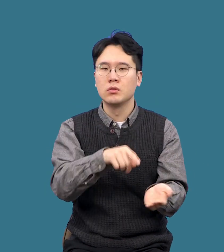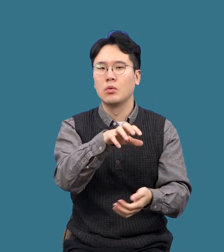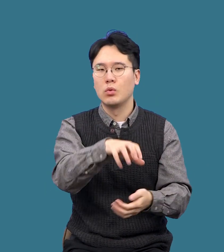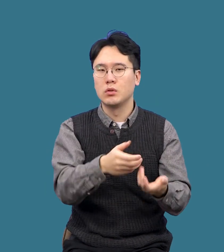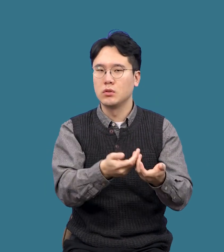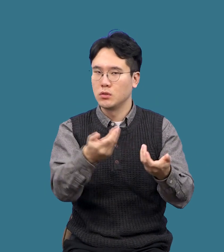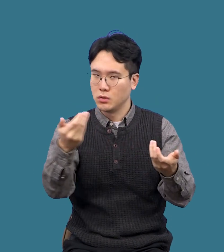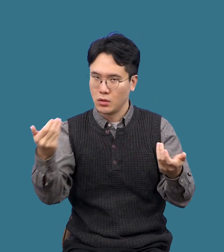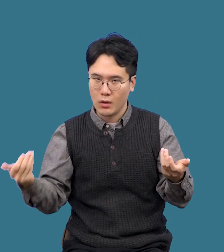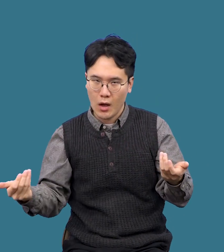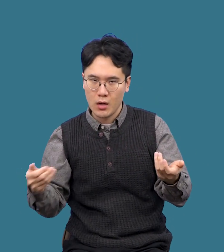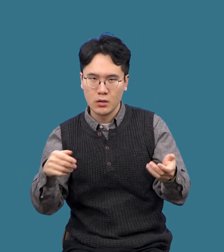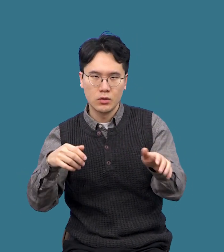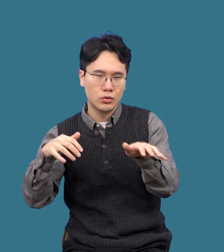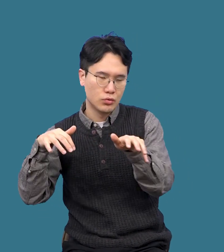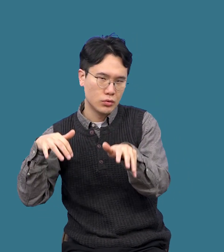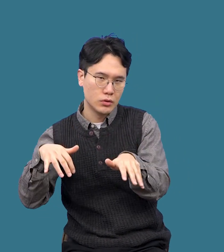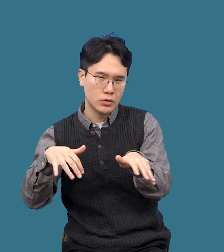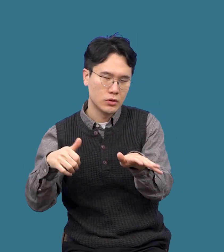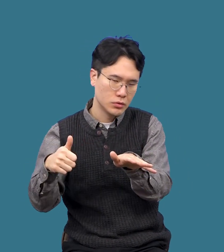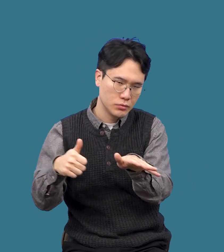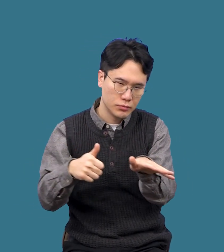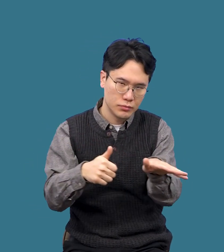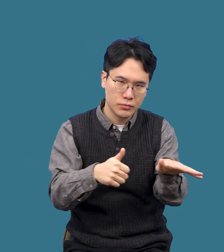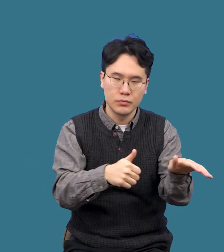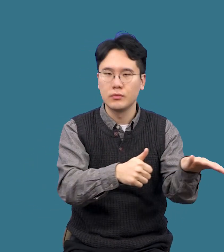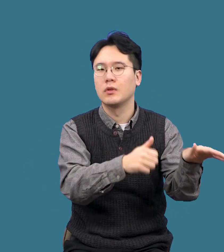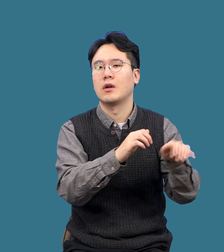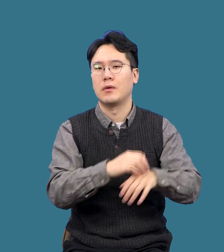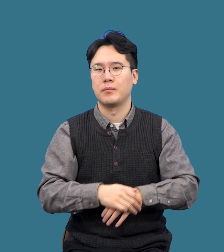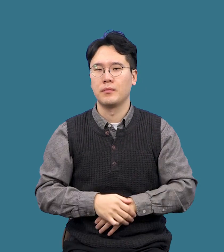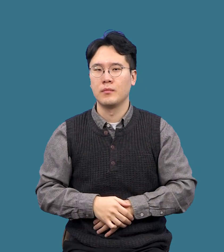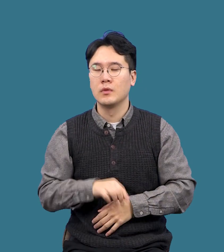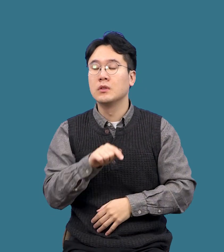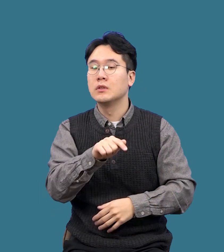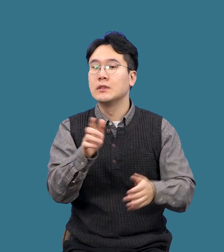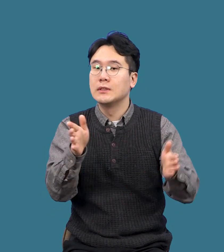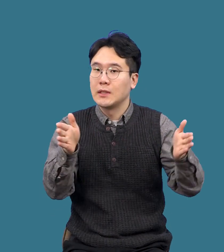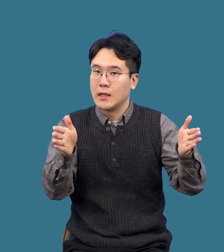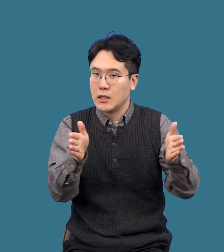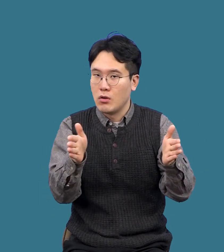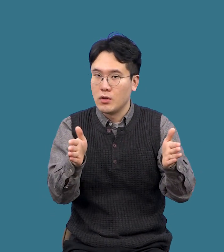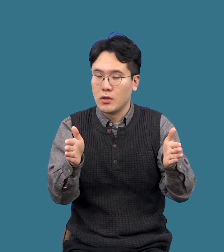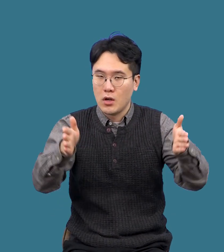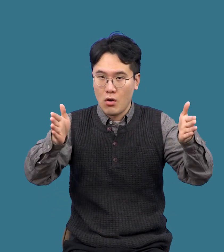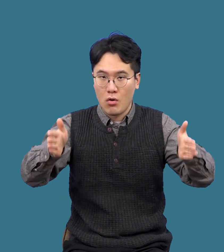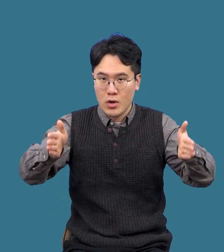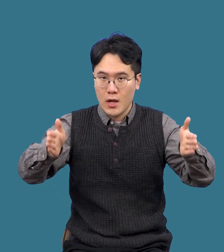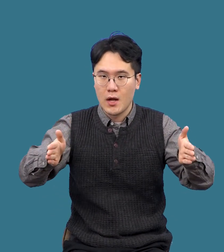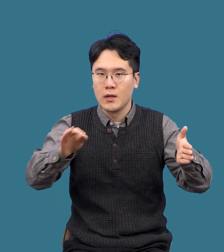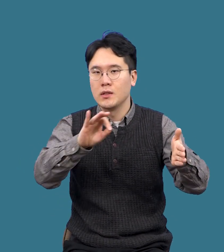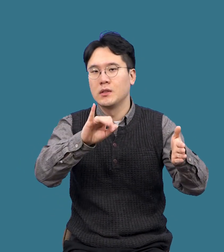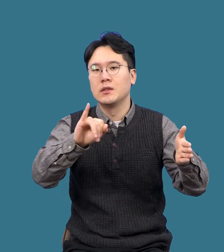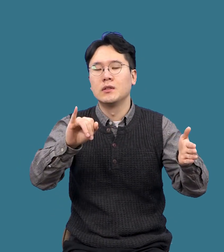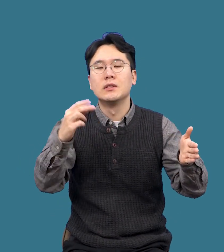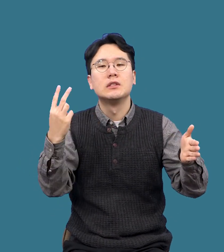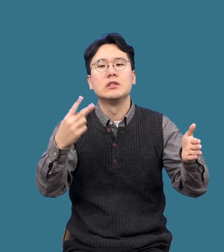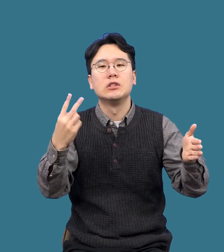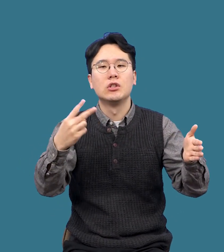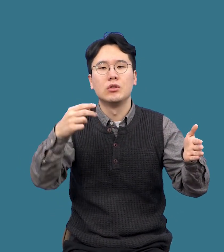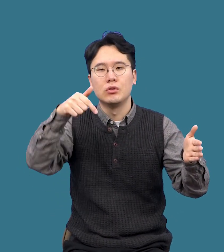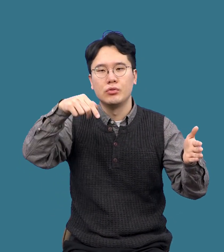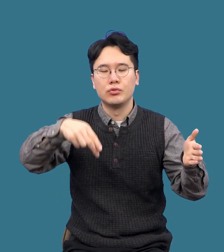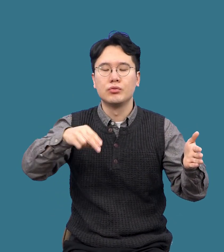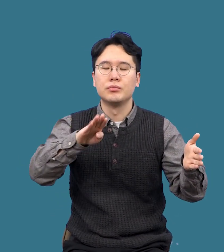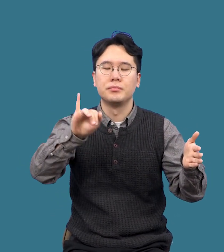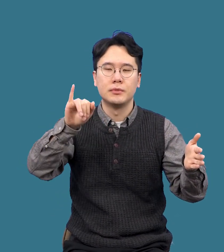뒤를 따르라. 그러나 너희는 그 사이 거리가 2000 규빗쯤 되게 하고 그것에 가까이 하지는